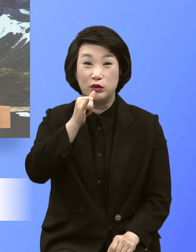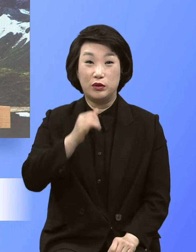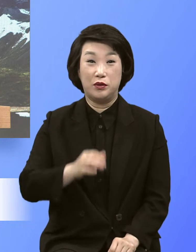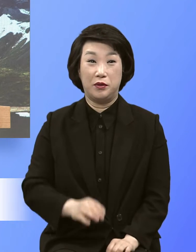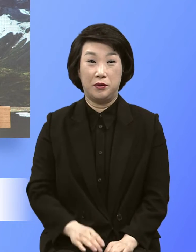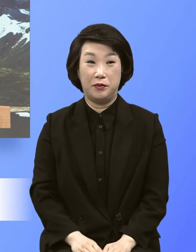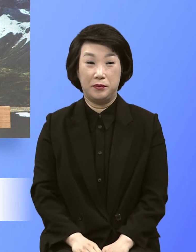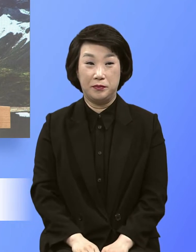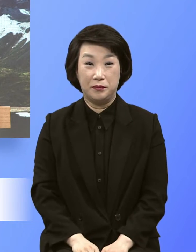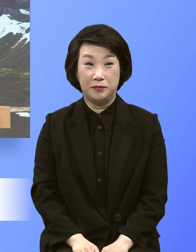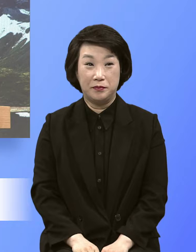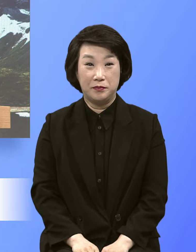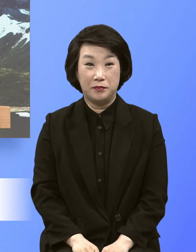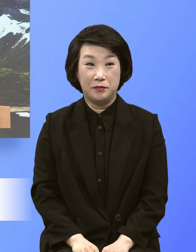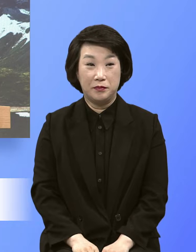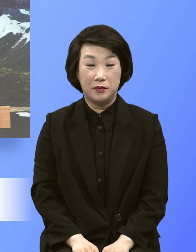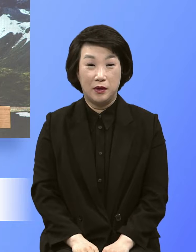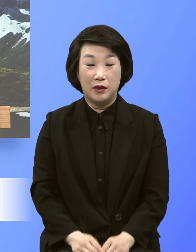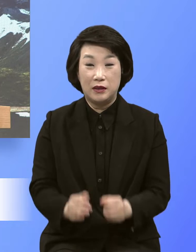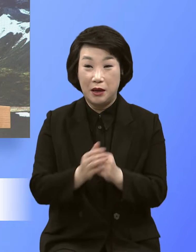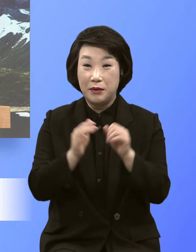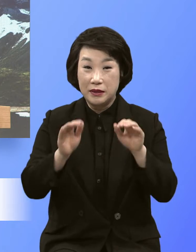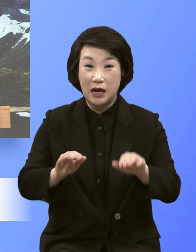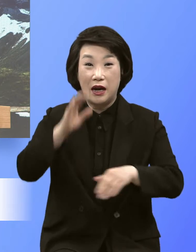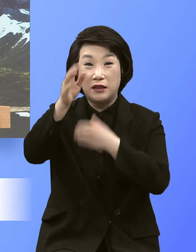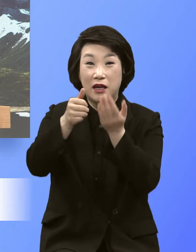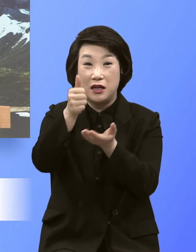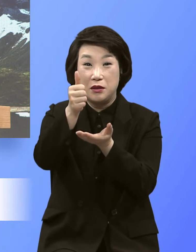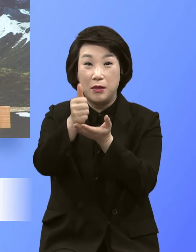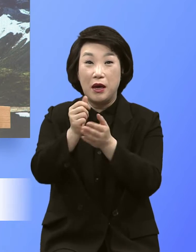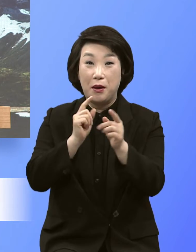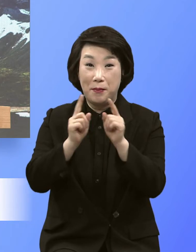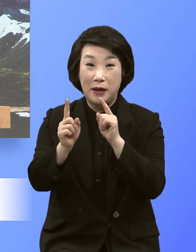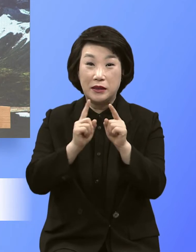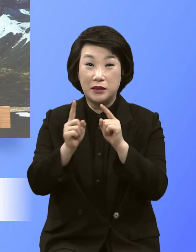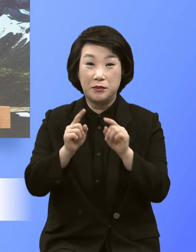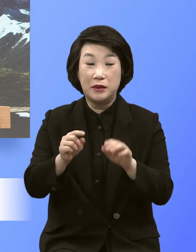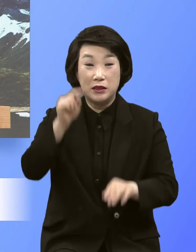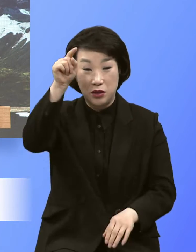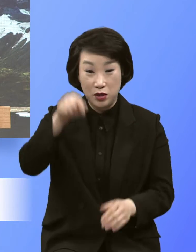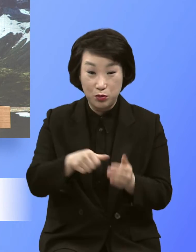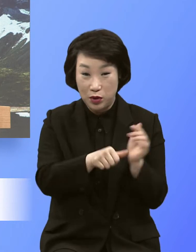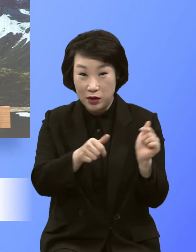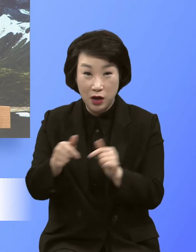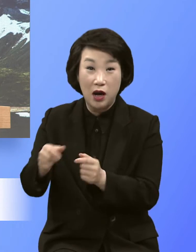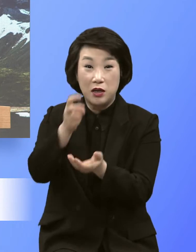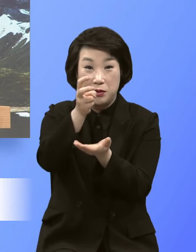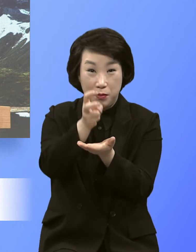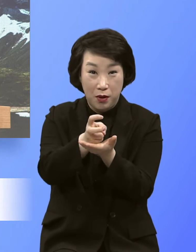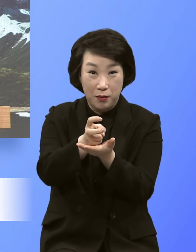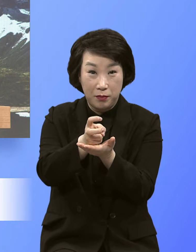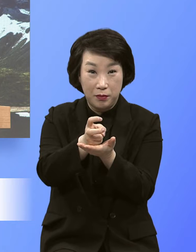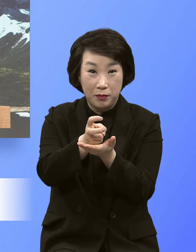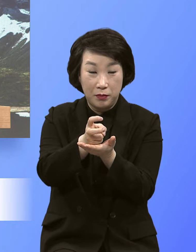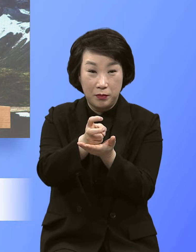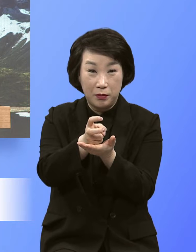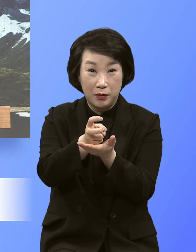것입니다. 그러면 하나님 말씀은 천지 만물의 질서요.